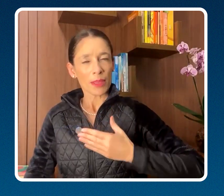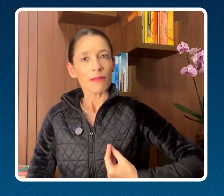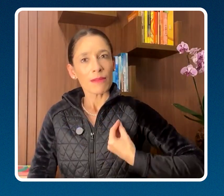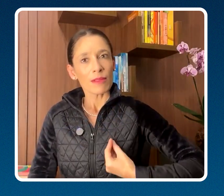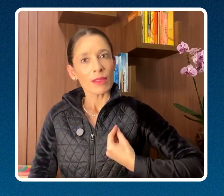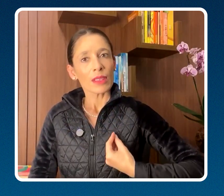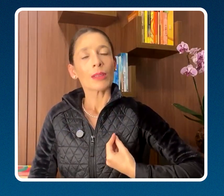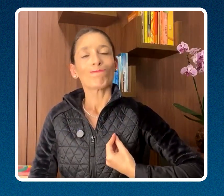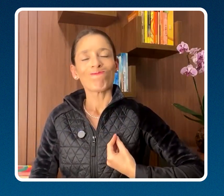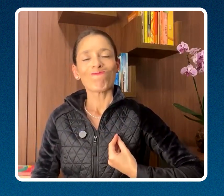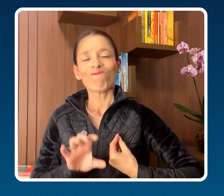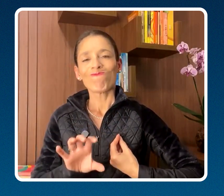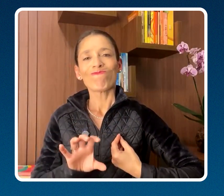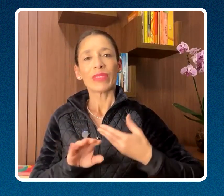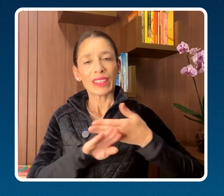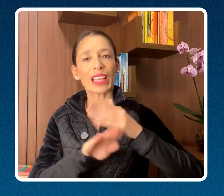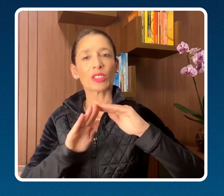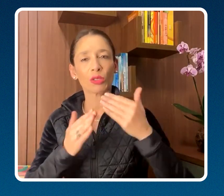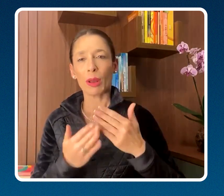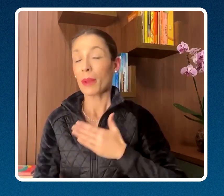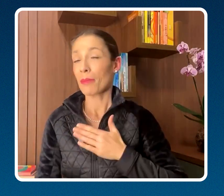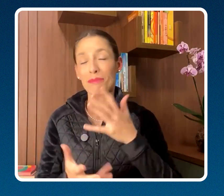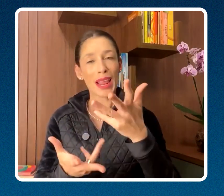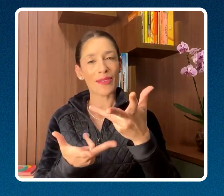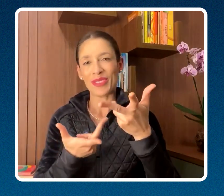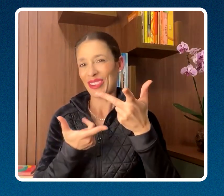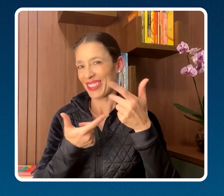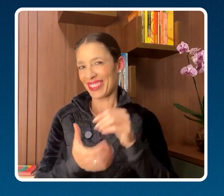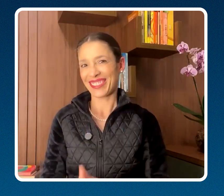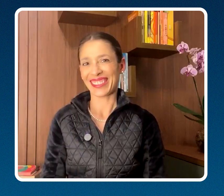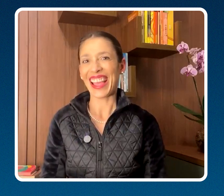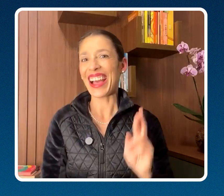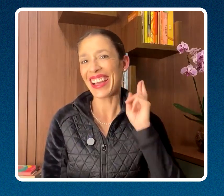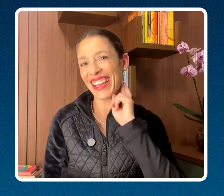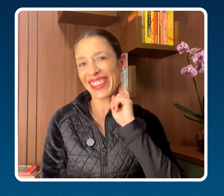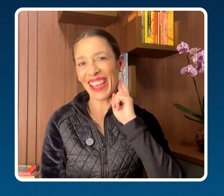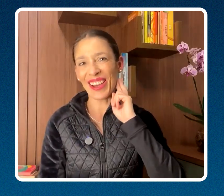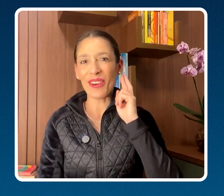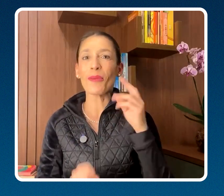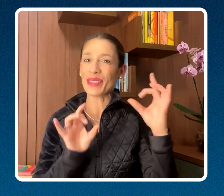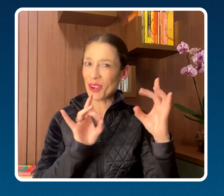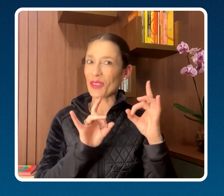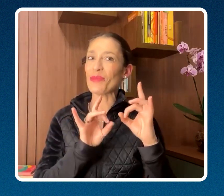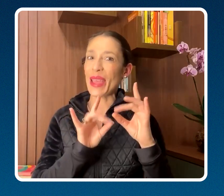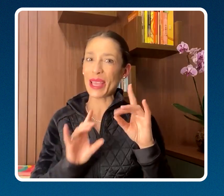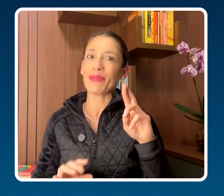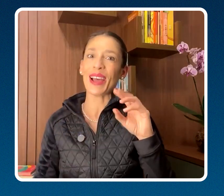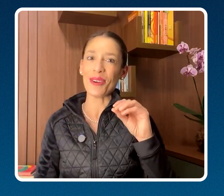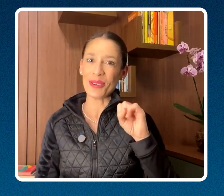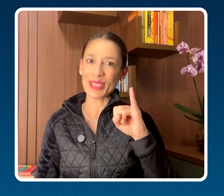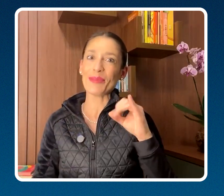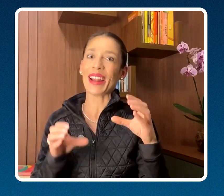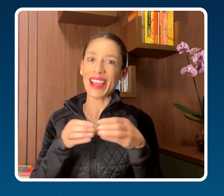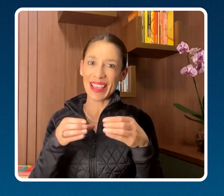minha vida, foi realmente entrar na escola. Para mim, maravilhoso mesmo. Ai, Raquel, eu vou passar o feedback para